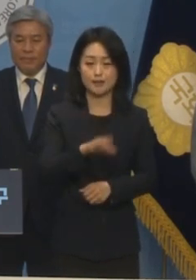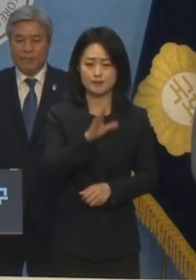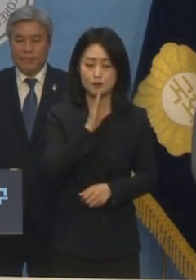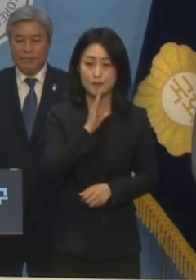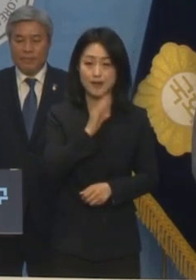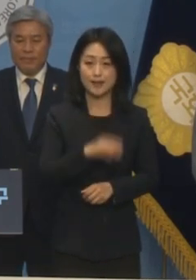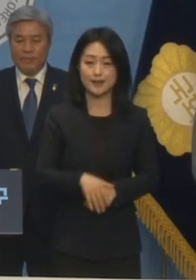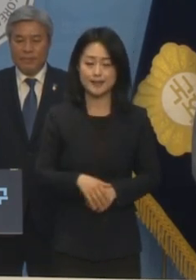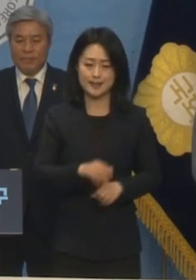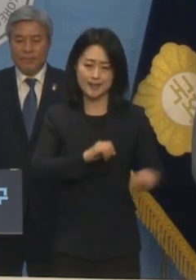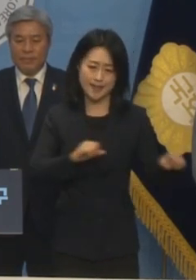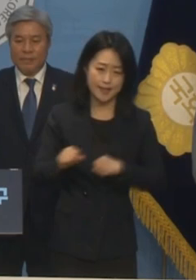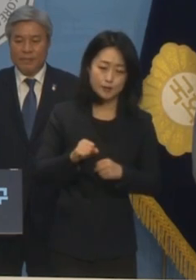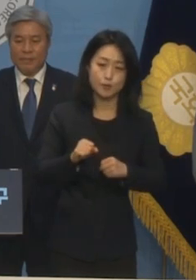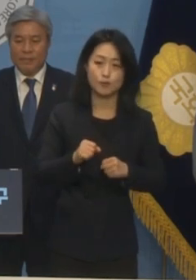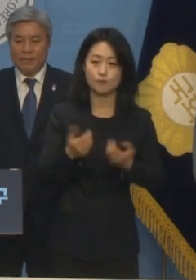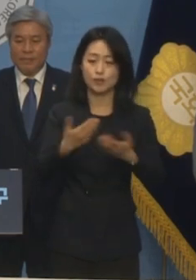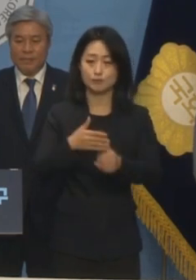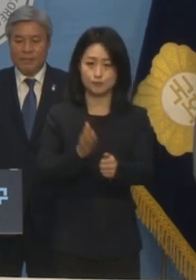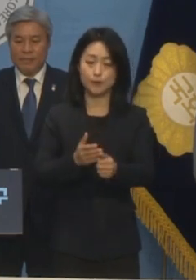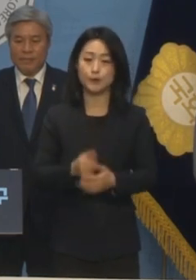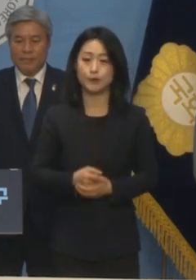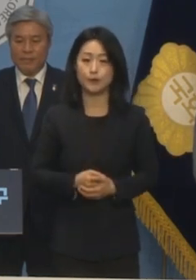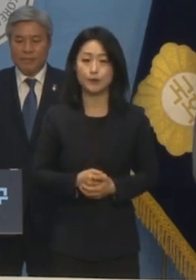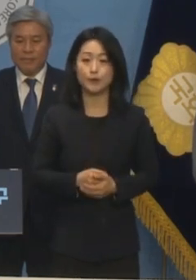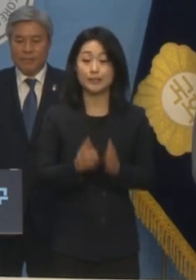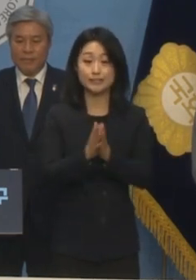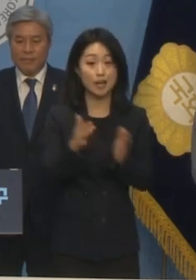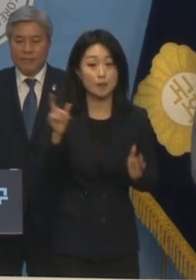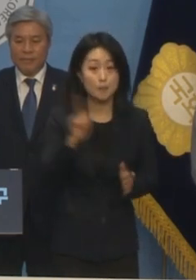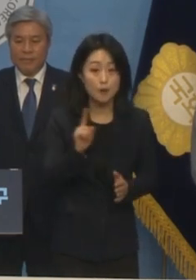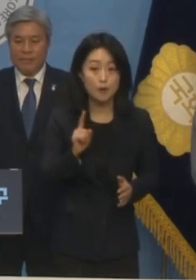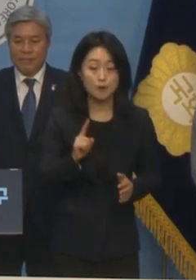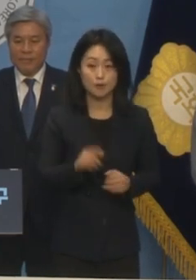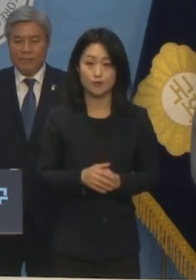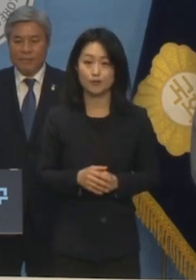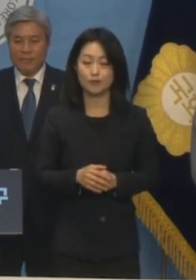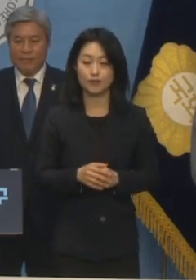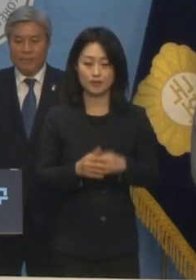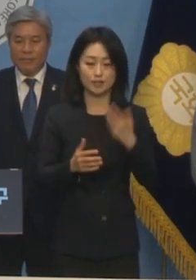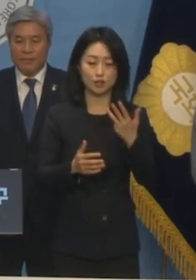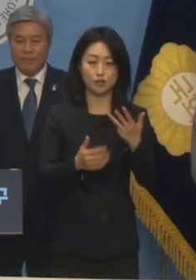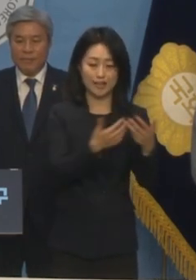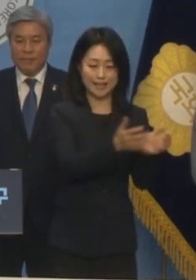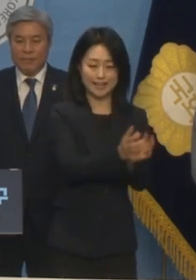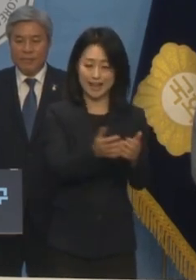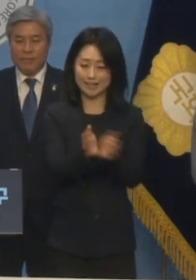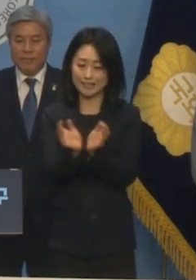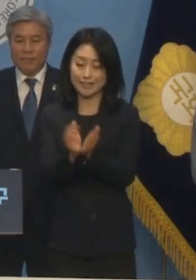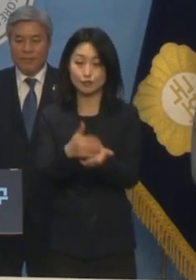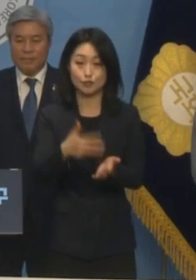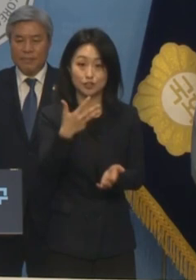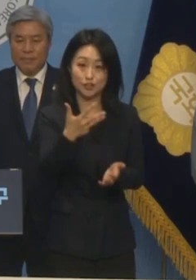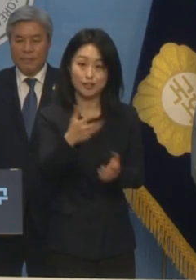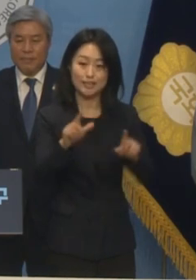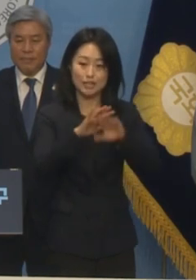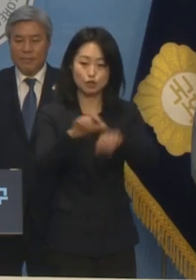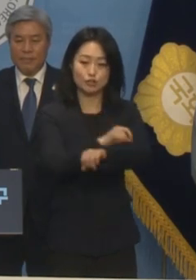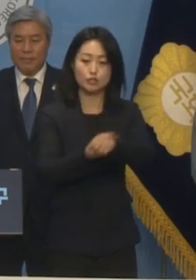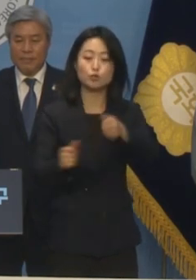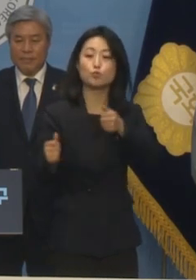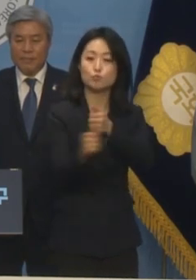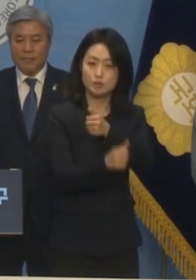차원이 다른 행동으로 증명해야 합니다. 그 시작은 원내 8개 정당에서 함께 약속한 기후특위